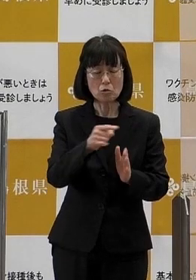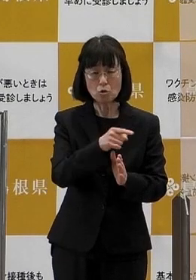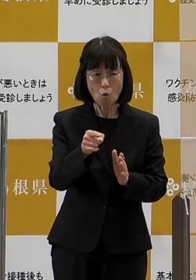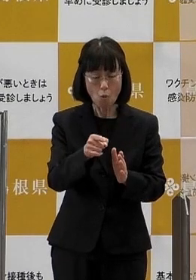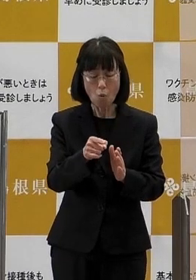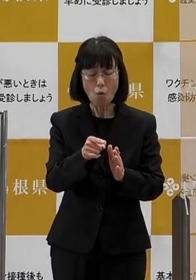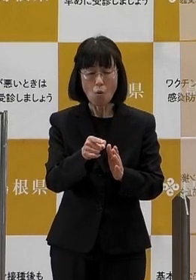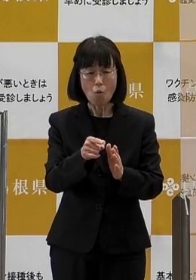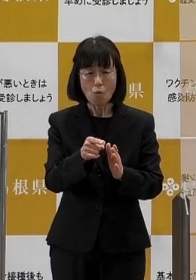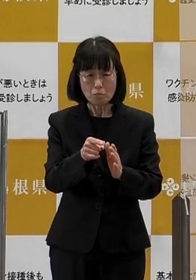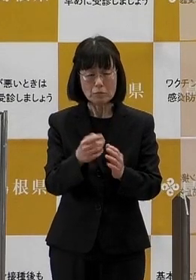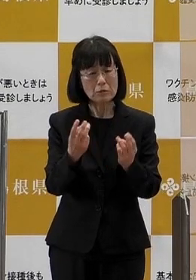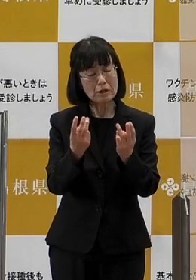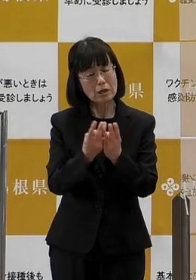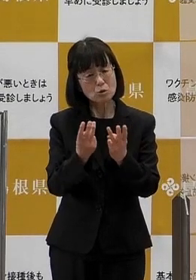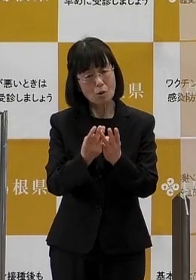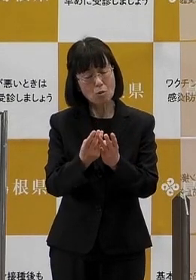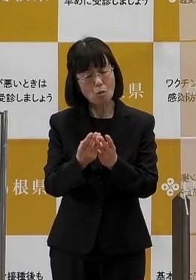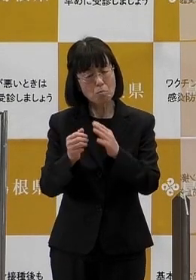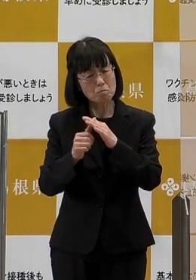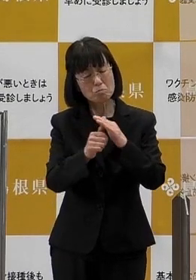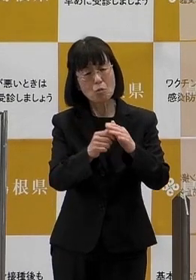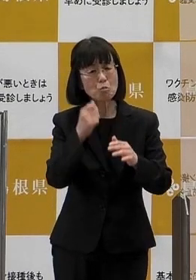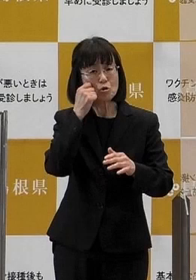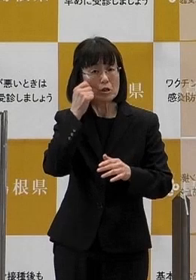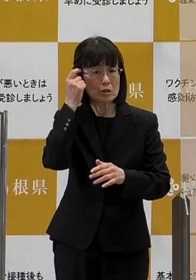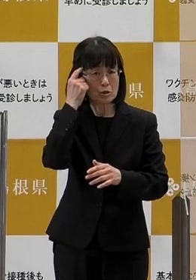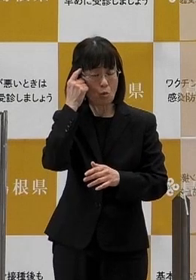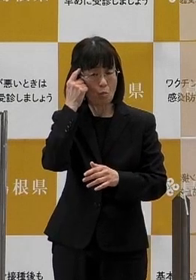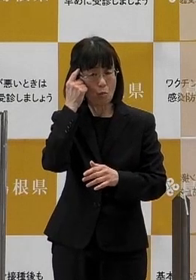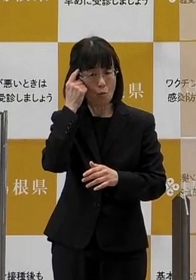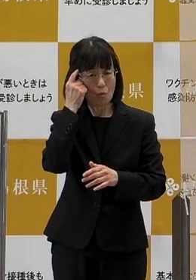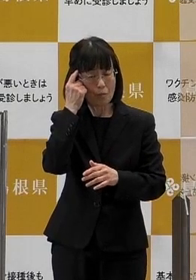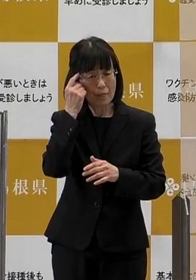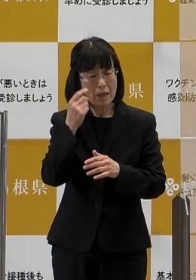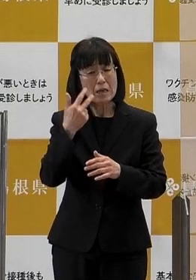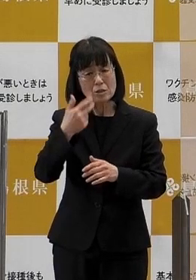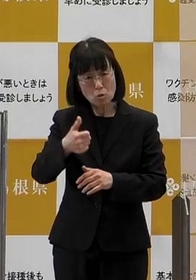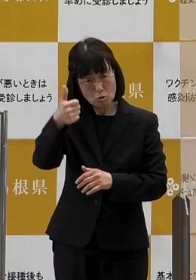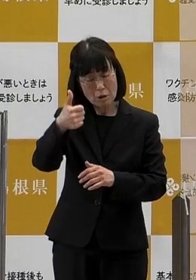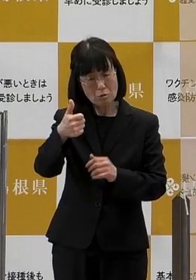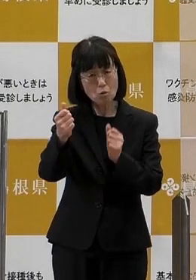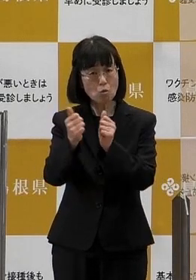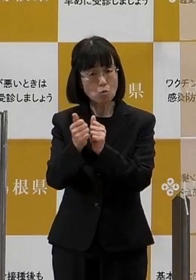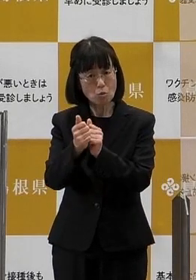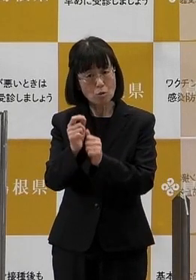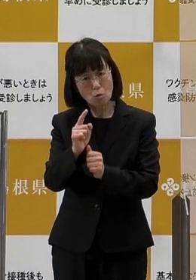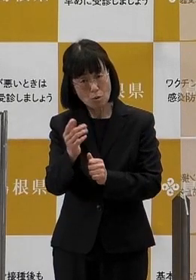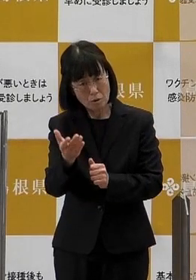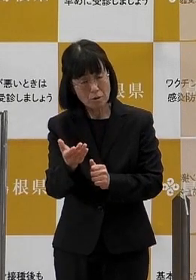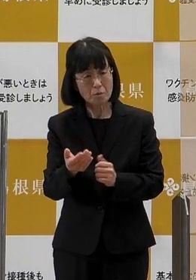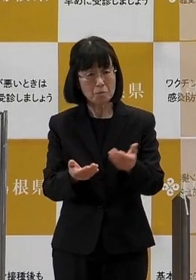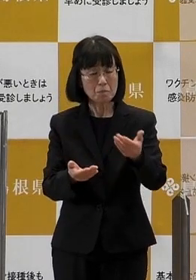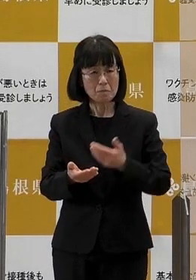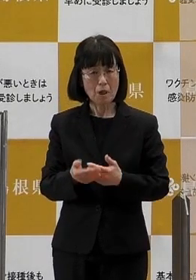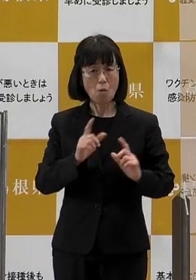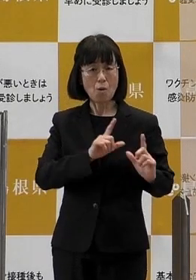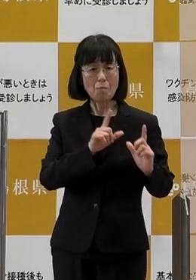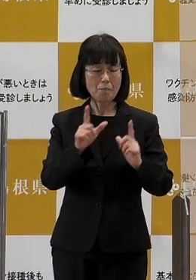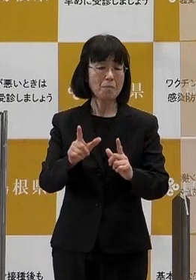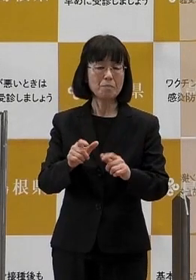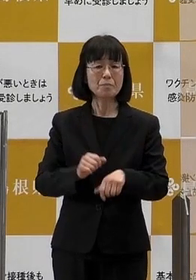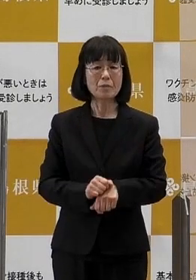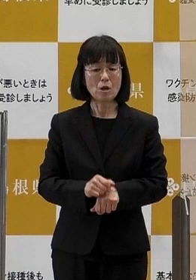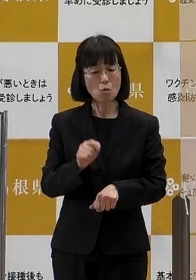う危機感をまた共有するとかって、そういった方法もあると思うんですけども、その点についてはいかがでしょうか。 いや、私はこの数字を見て気づかない